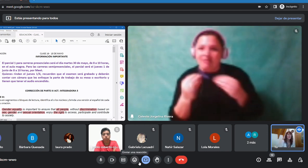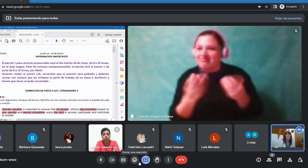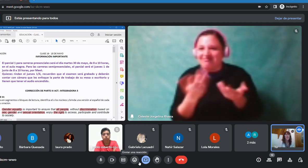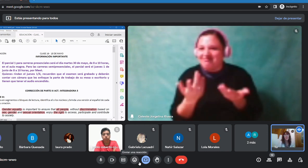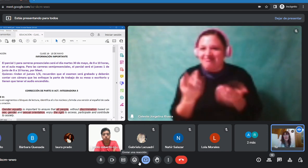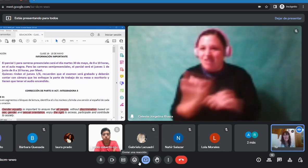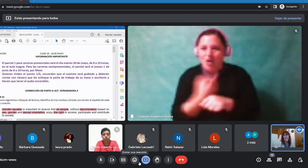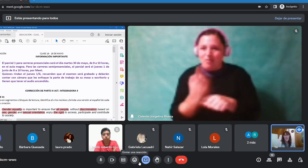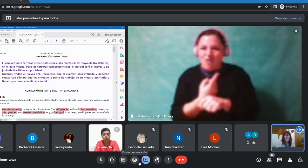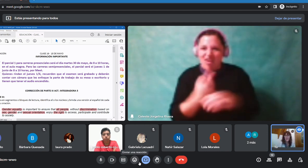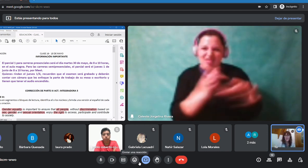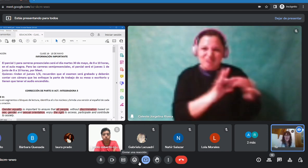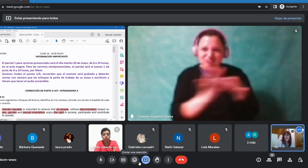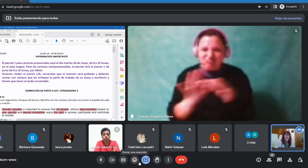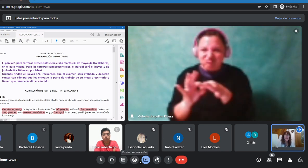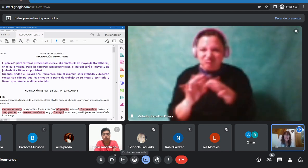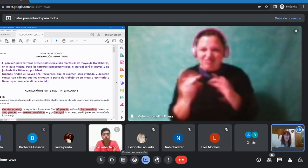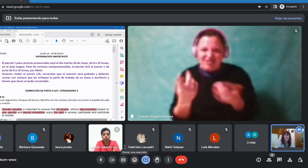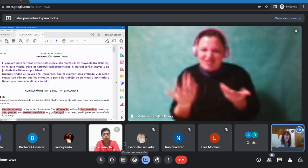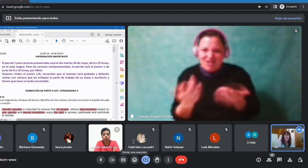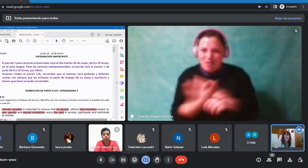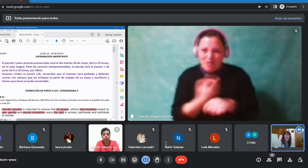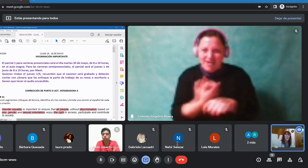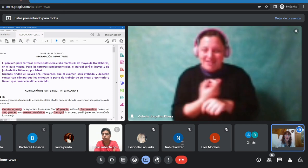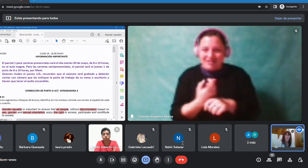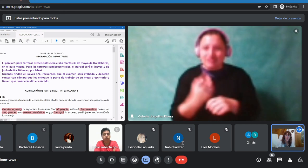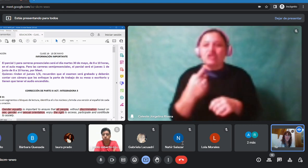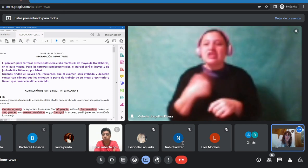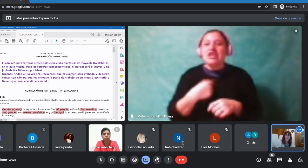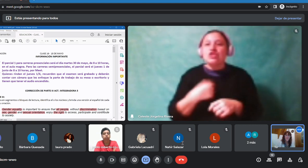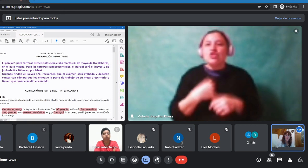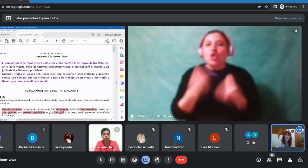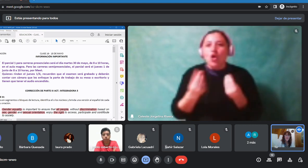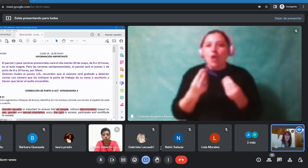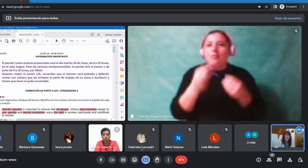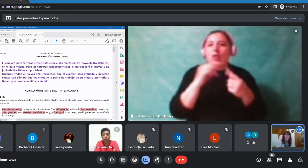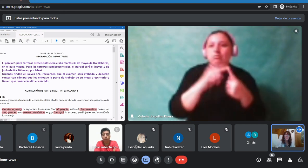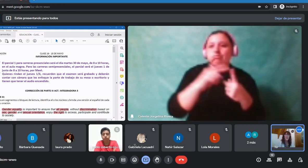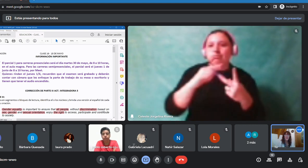pero que sean equivalentes. En este caso estoy enumerando verbos.